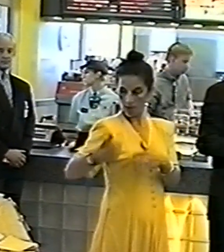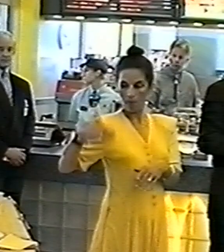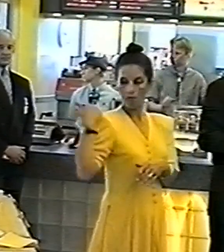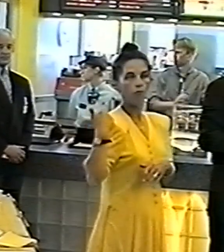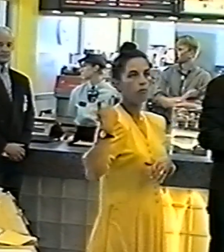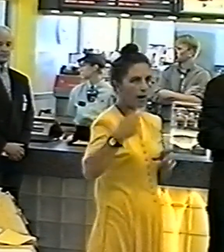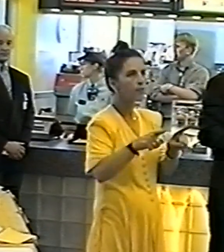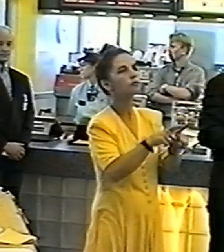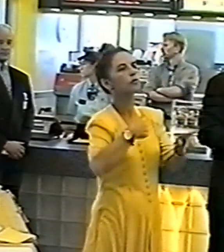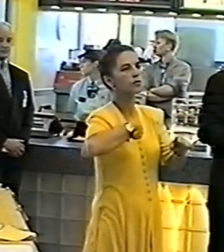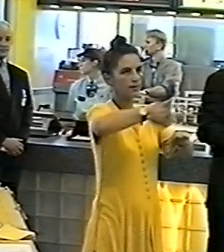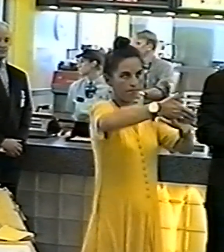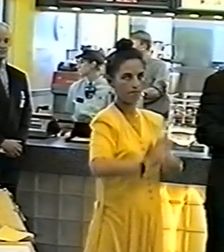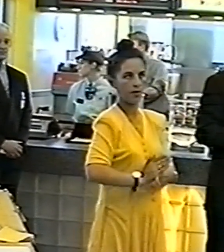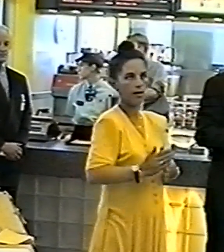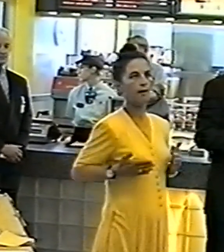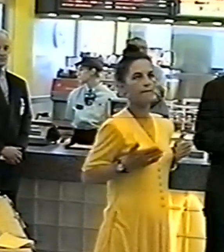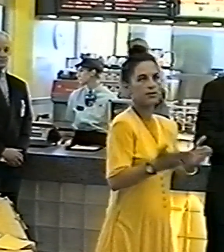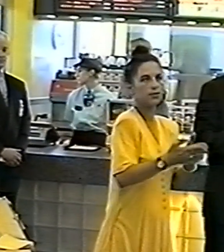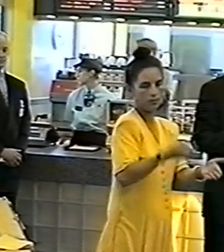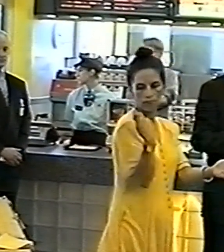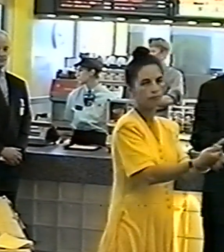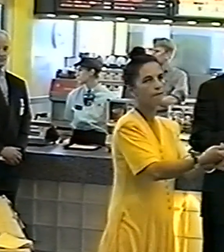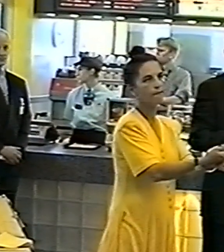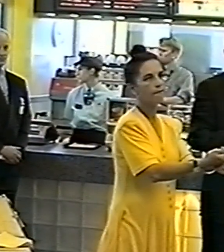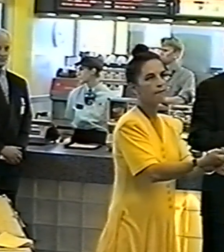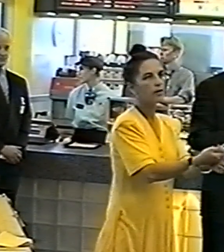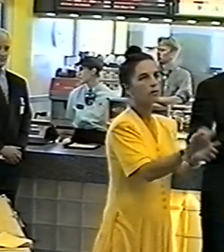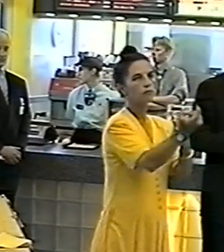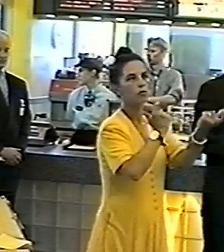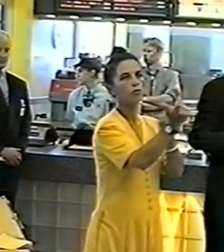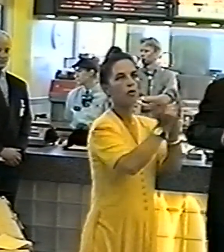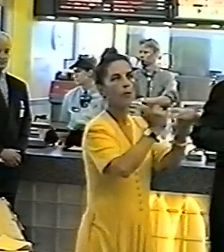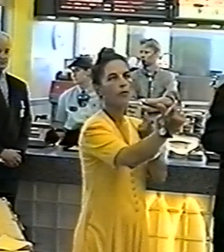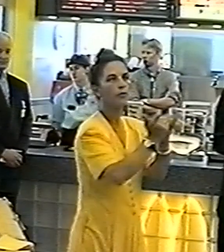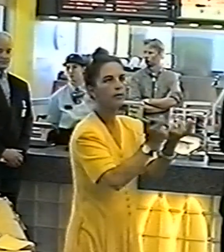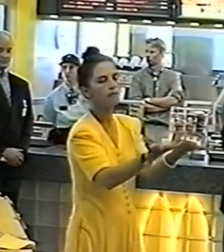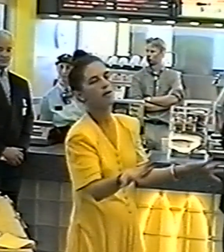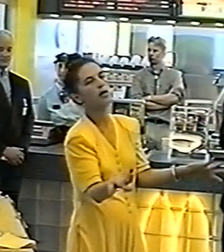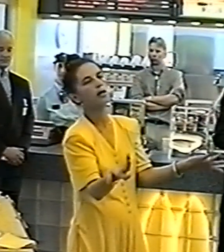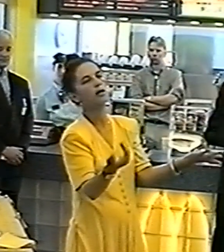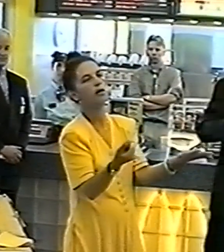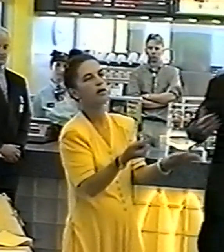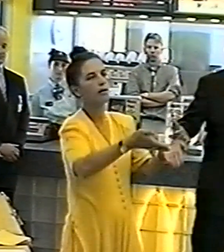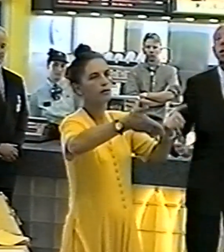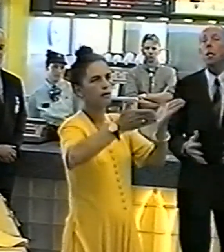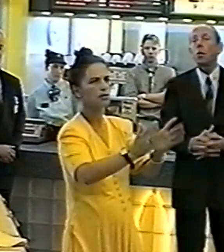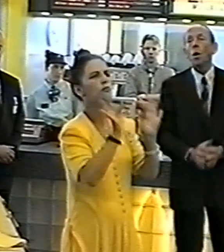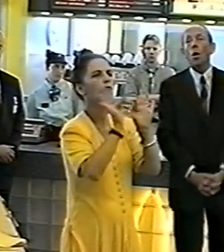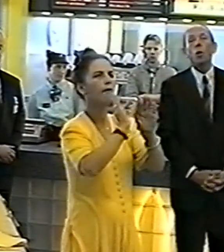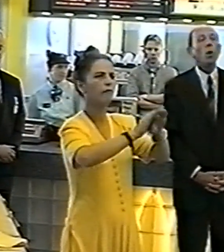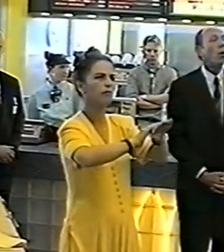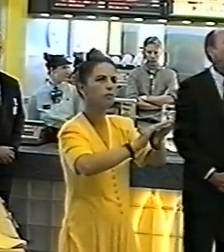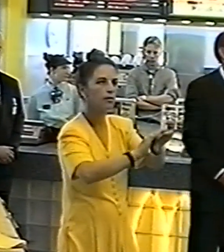nous étions sur les rangs candidats Migros pour cette aire autoroutière. Je dirais malheureusement des décisions